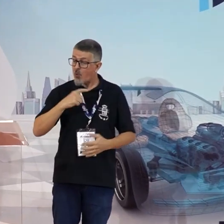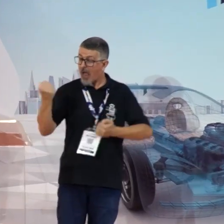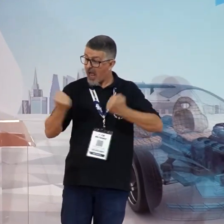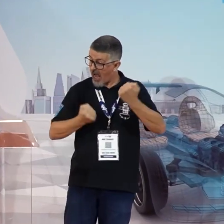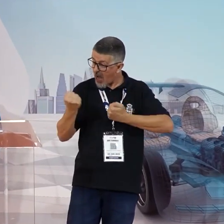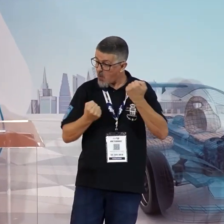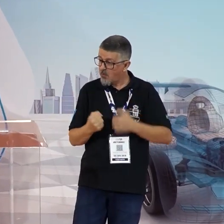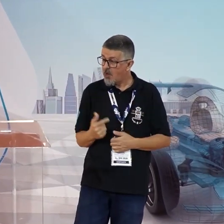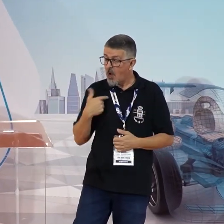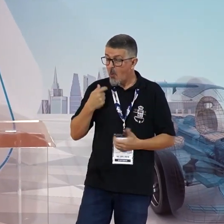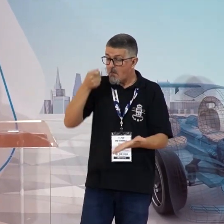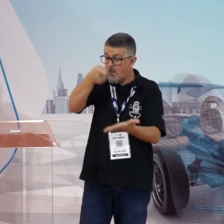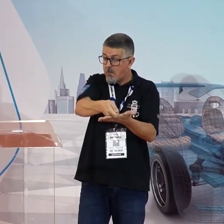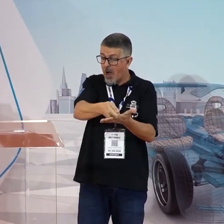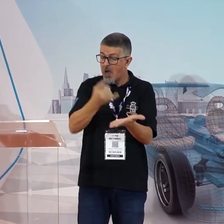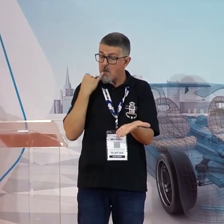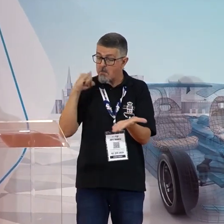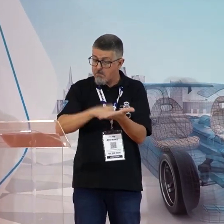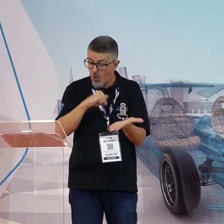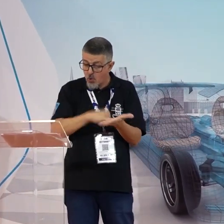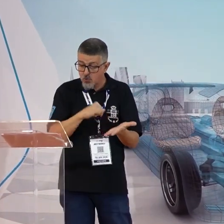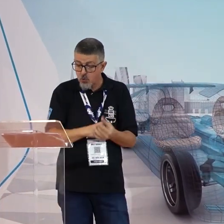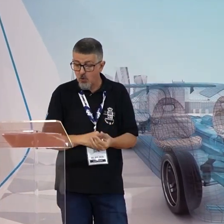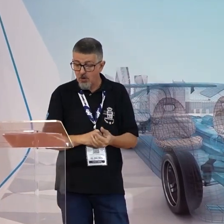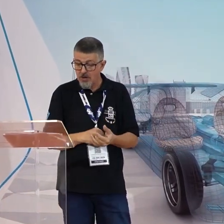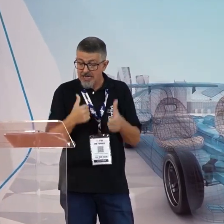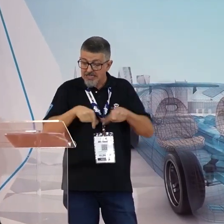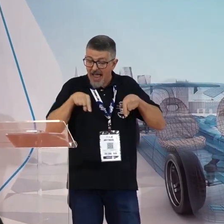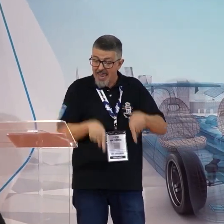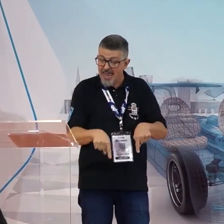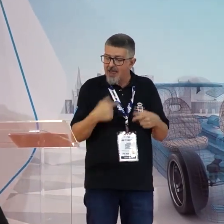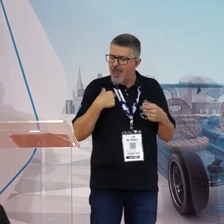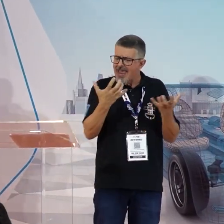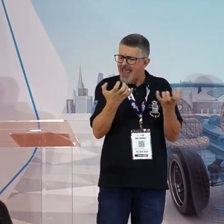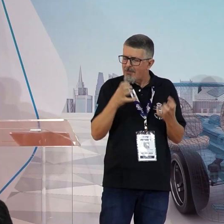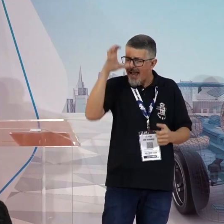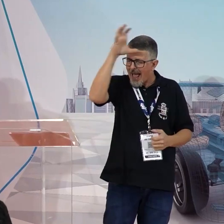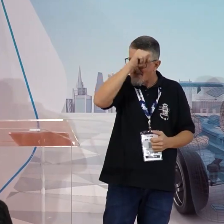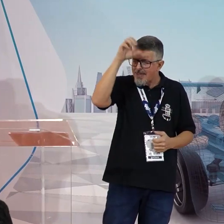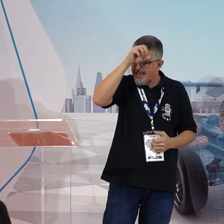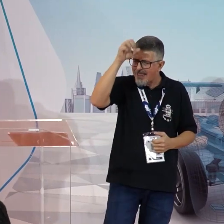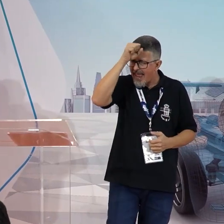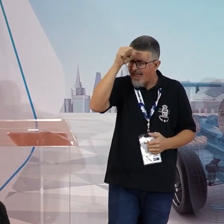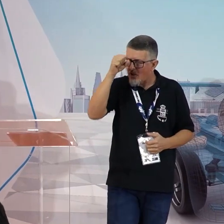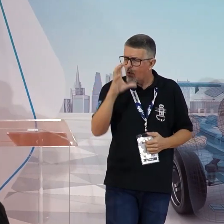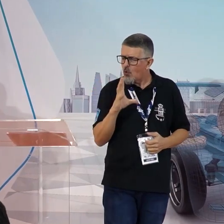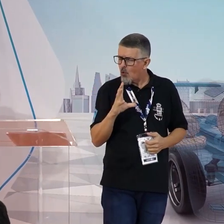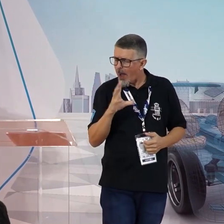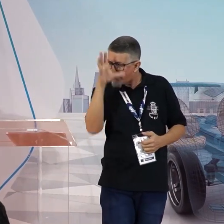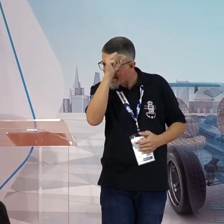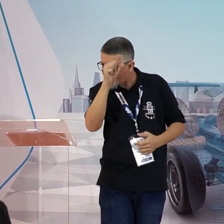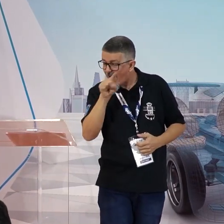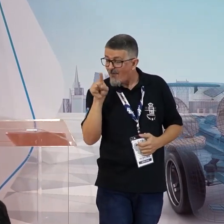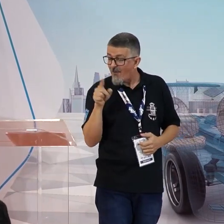carro, nós pagamos nossos impostos, nós estamos aqui, queremos aprender,